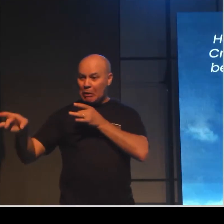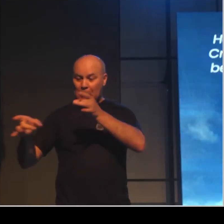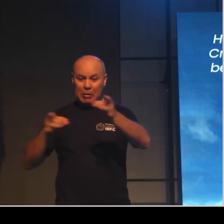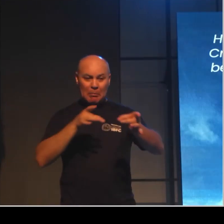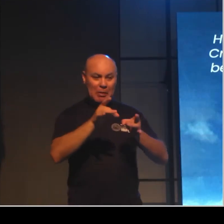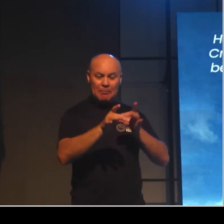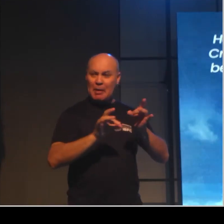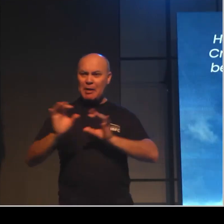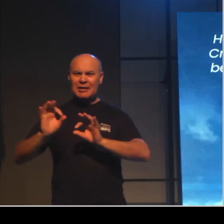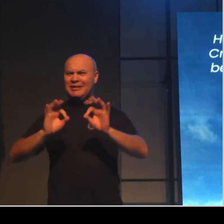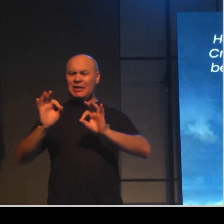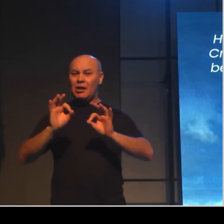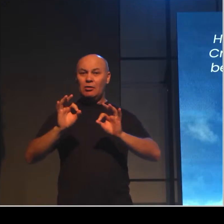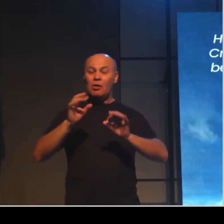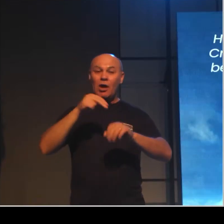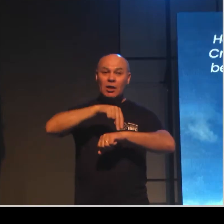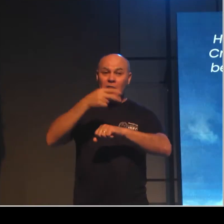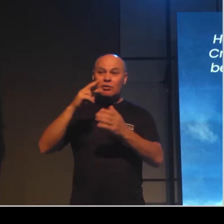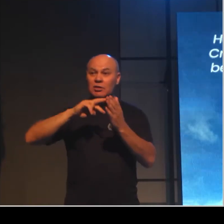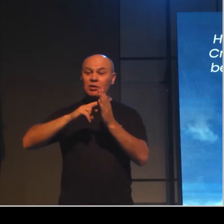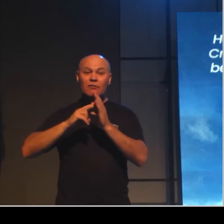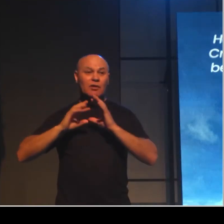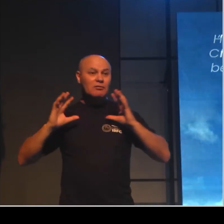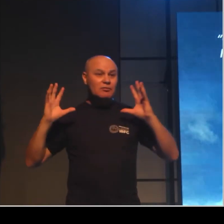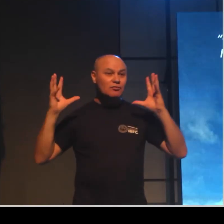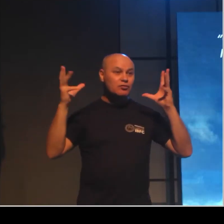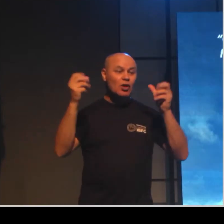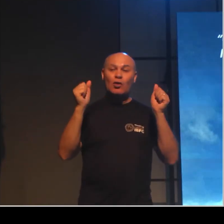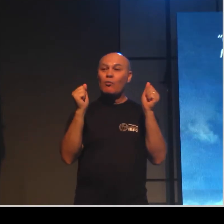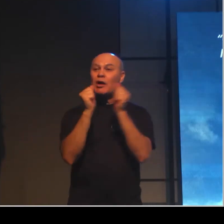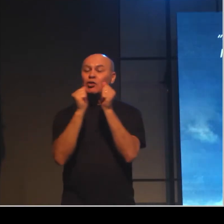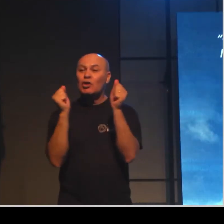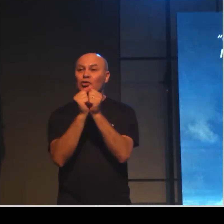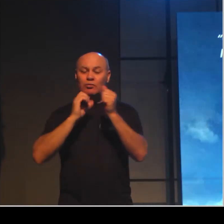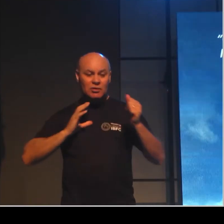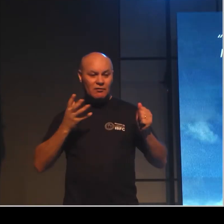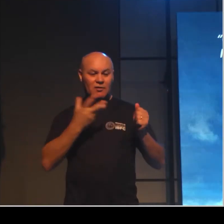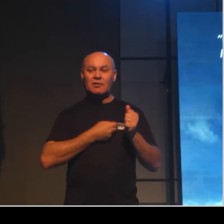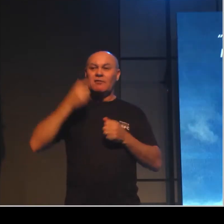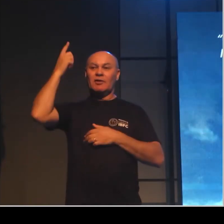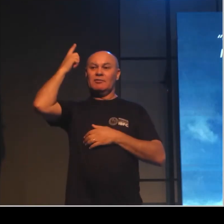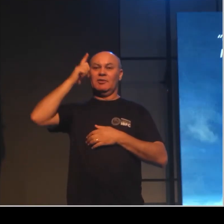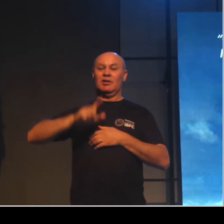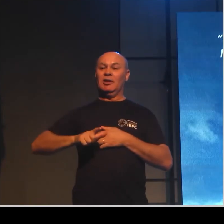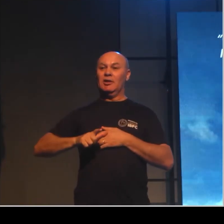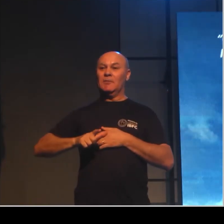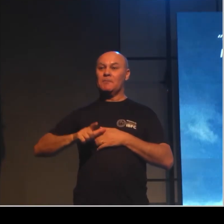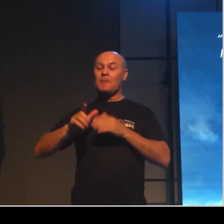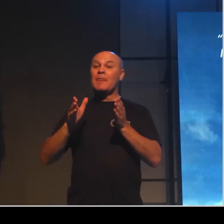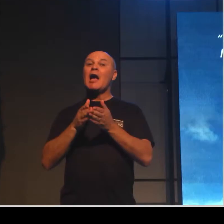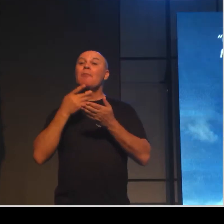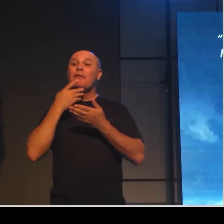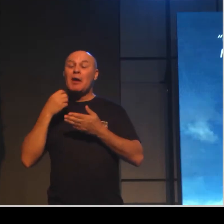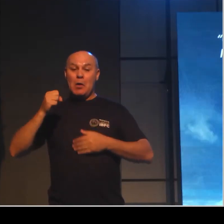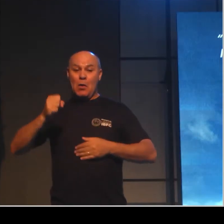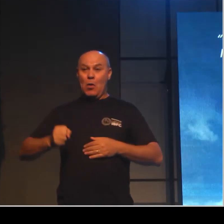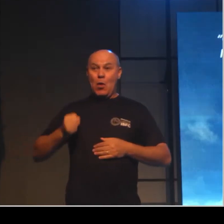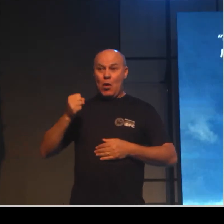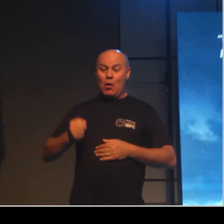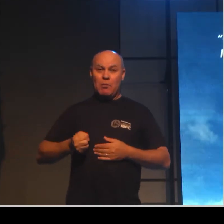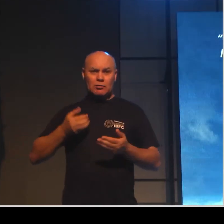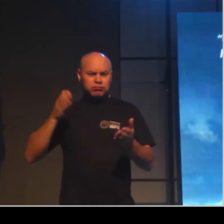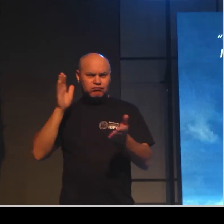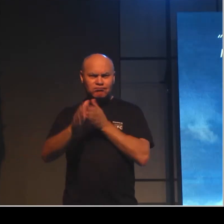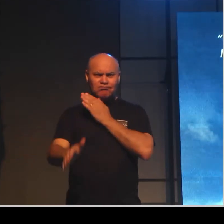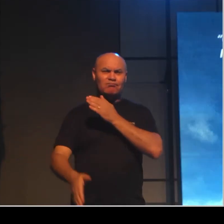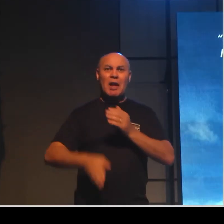E o texto continua dizendo: e os pastores correram para Belém, e lá encontraram Maria, José